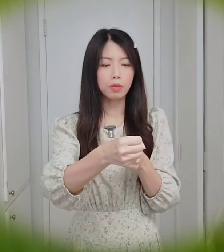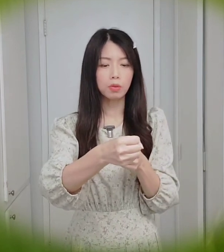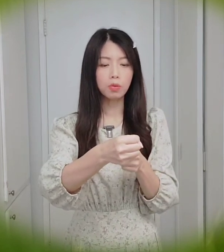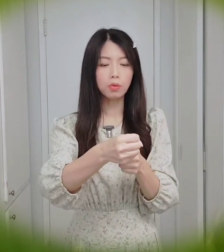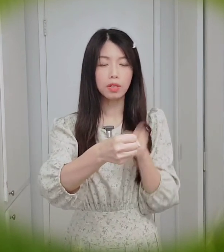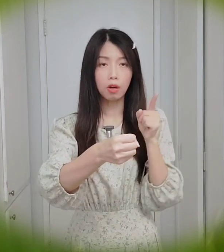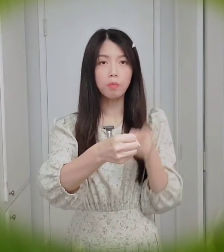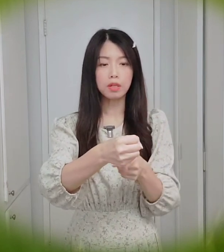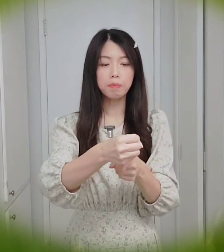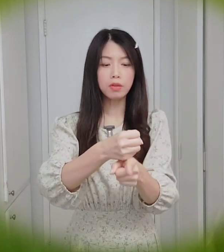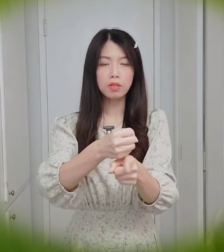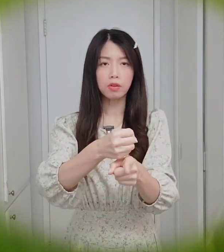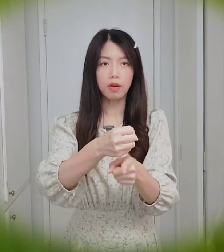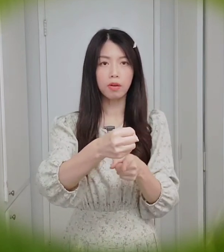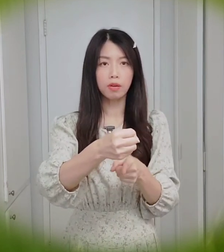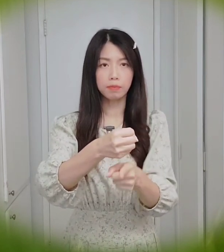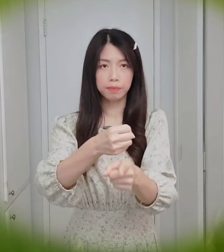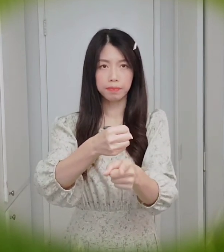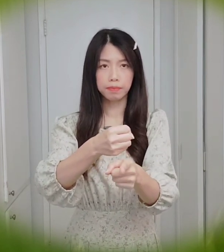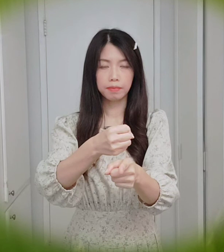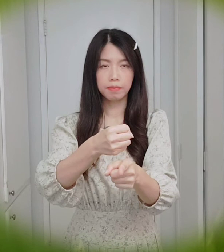주먹 밑으로 이 검지를 빼주시는 거예요.